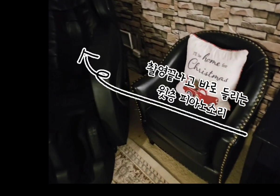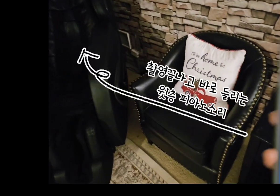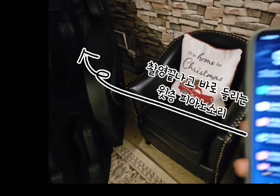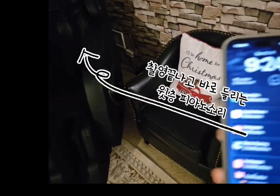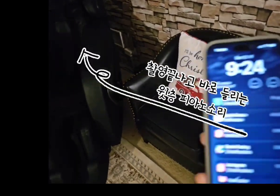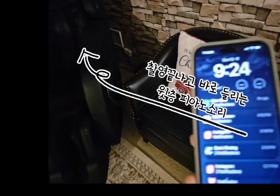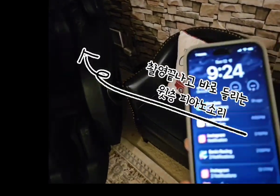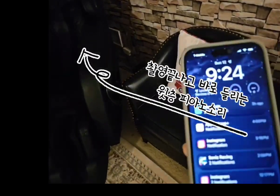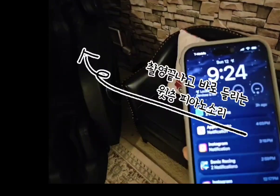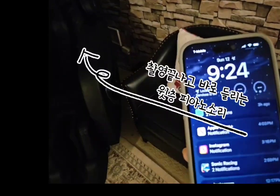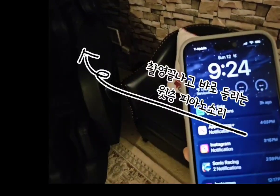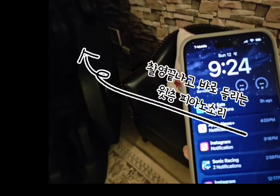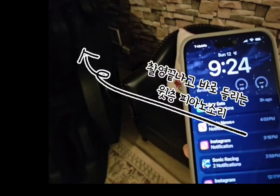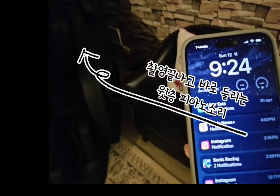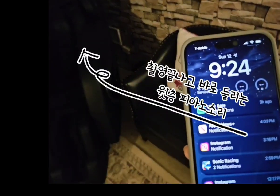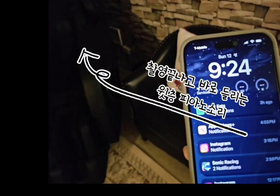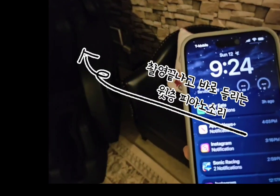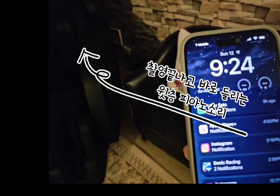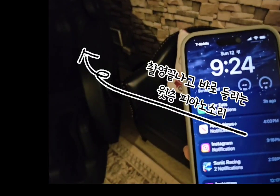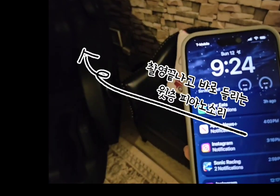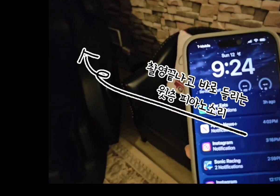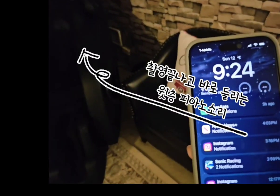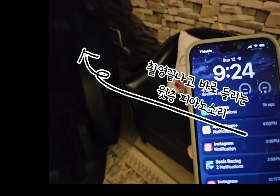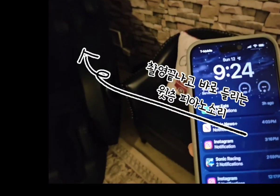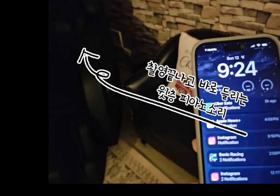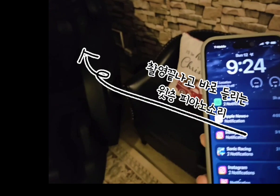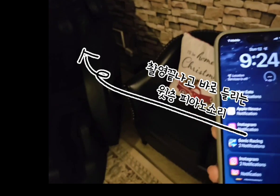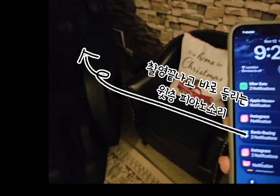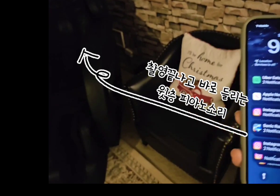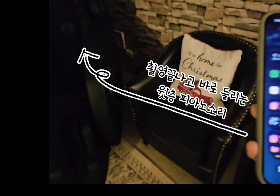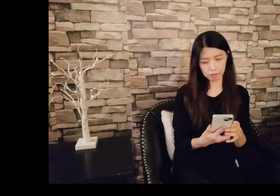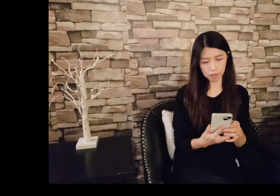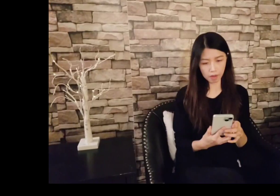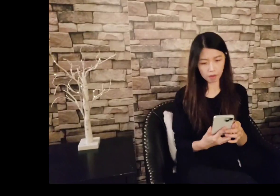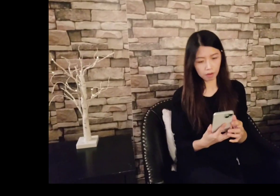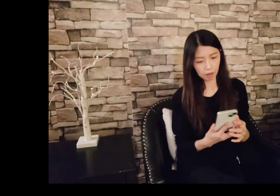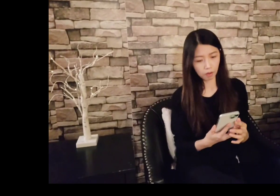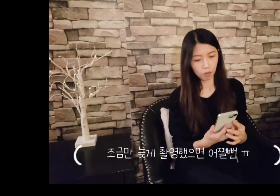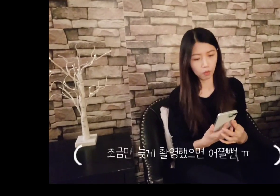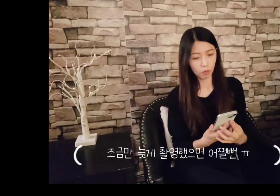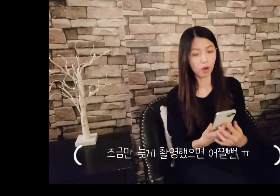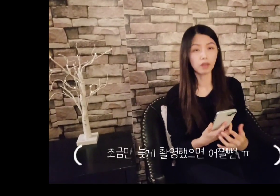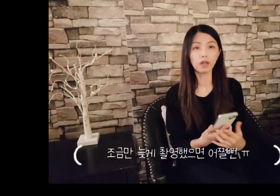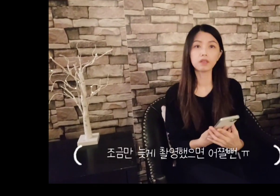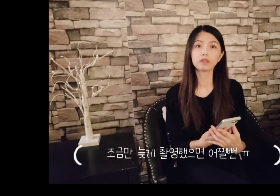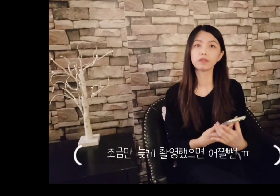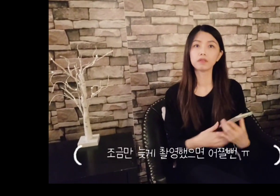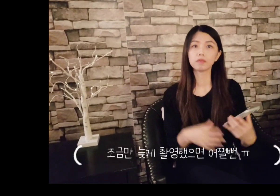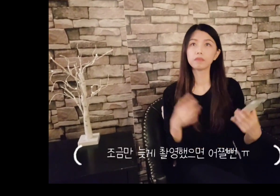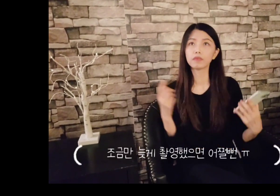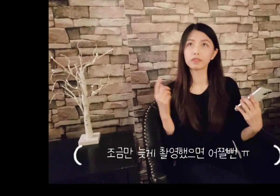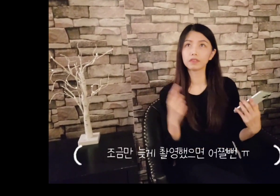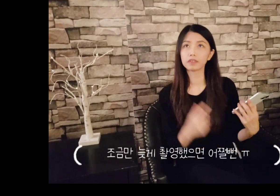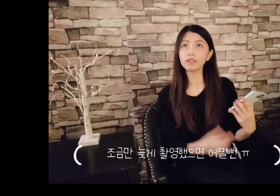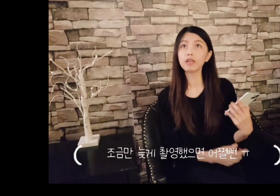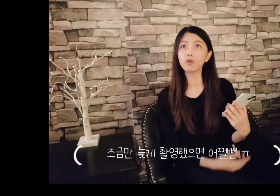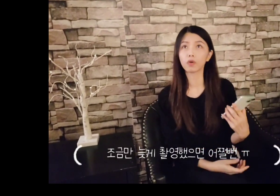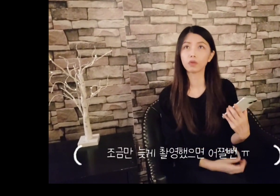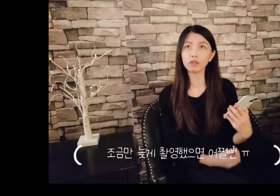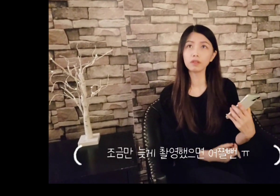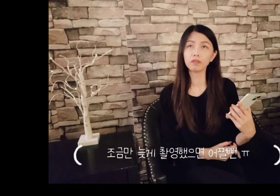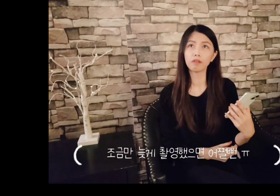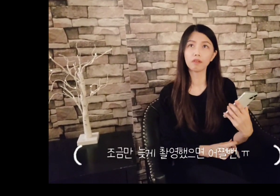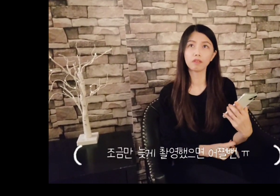끝났는데 지금 몇 시야? 와, 진짜 밤인데. 와, 나 지금